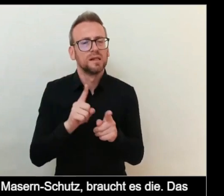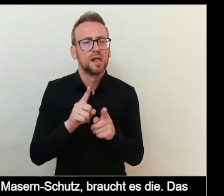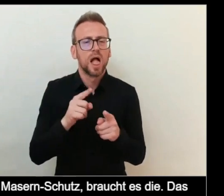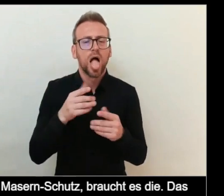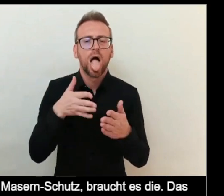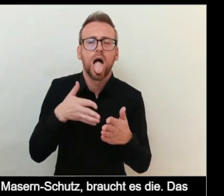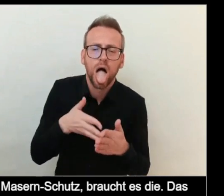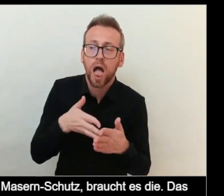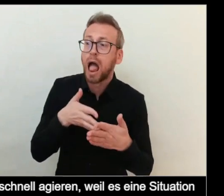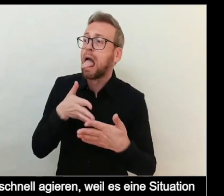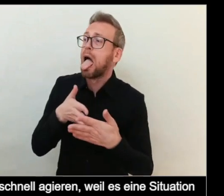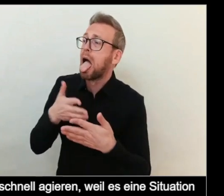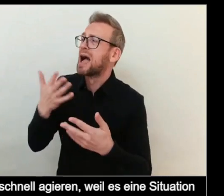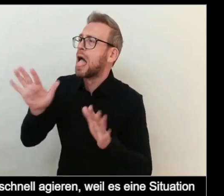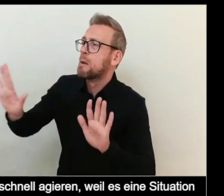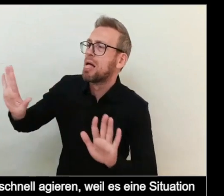Christoph Trost, DPA.